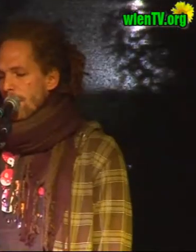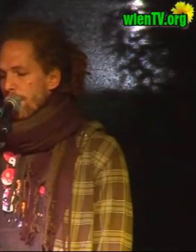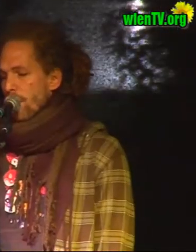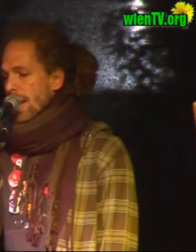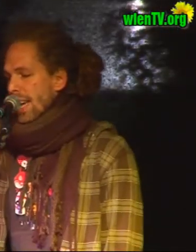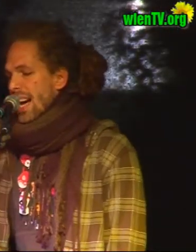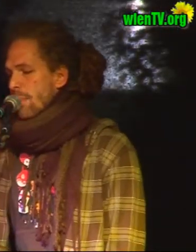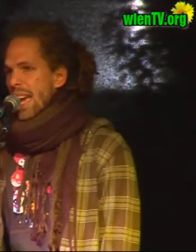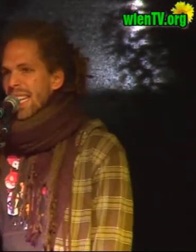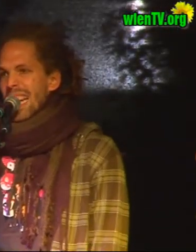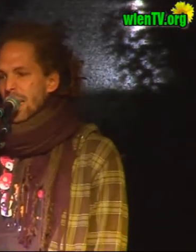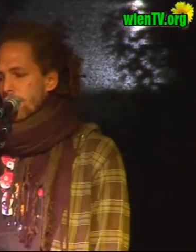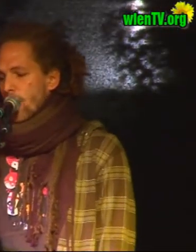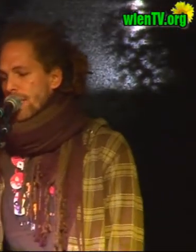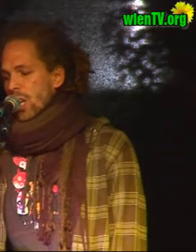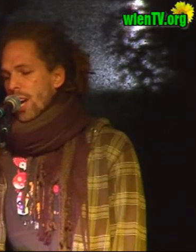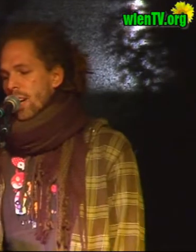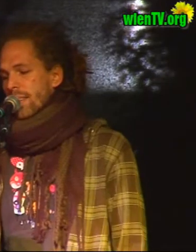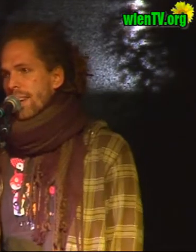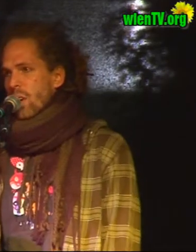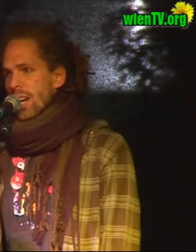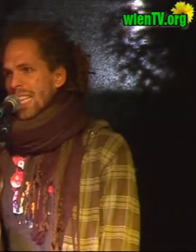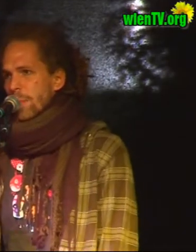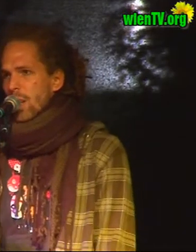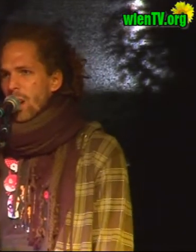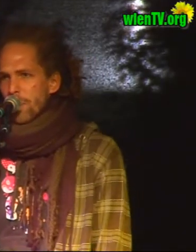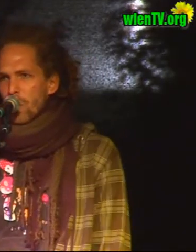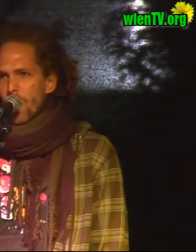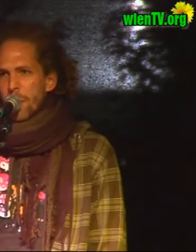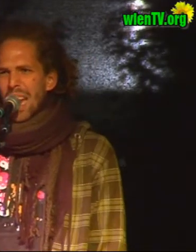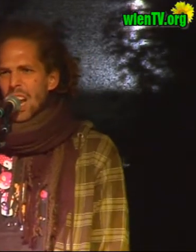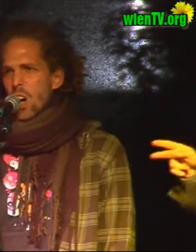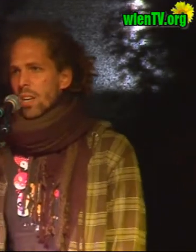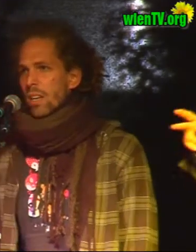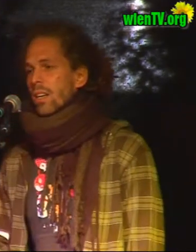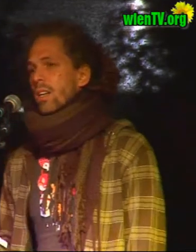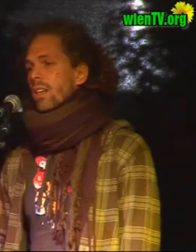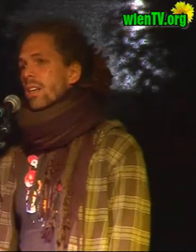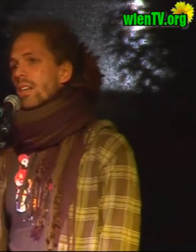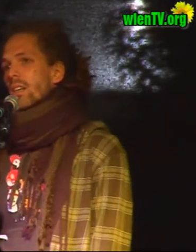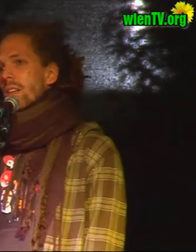Wir kämpfen für eine allgemeine gesellschaftspolitische Neuorientierung, insbesondere auch in Bezug auf die Bildung.